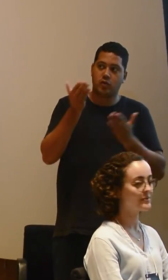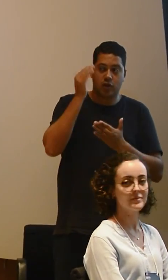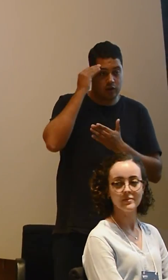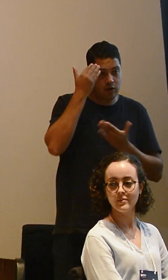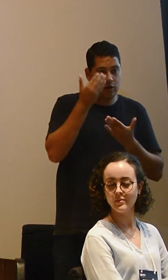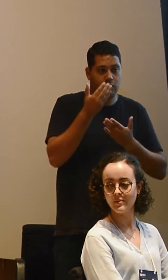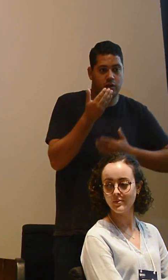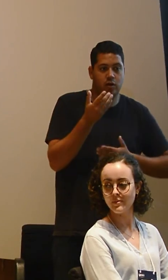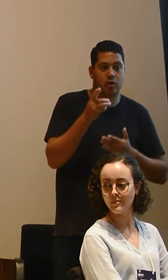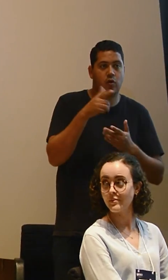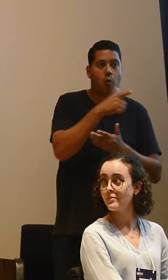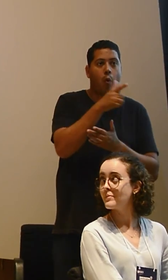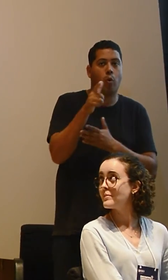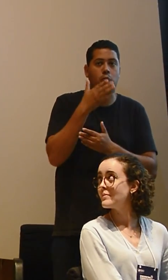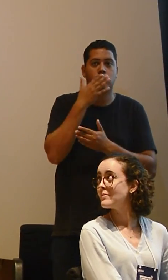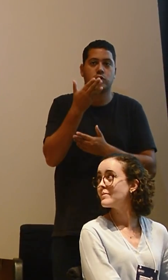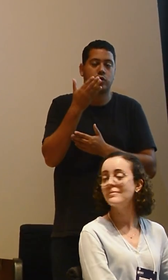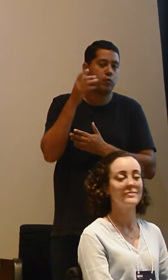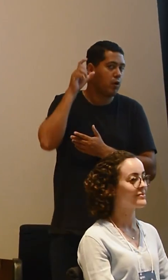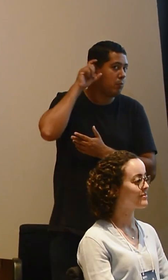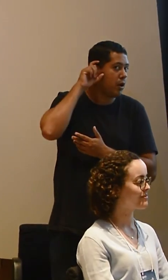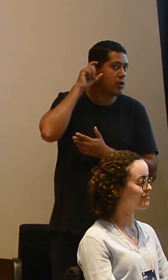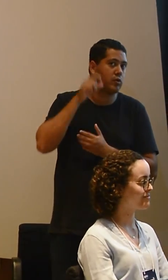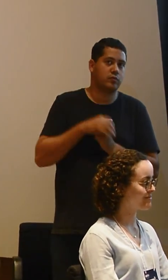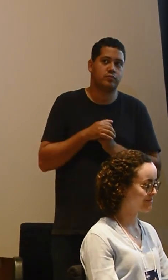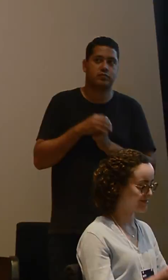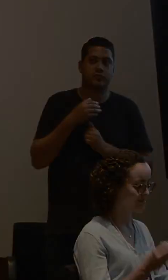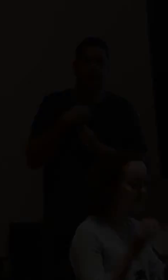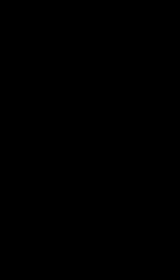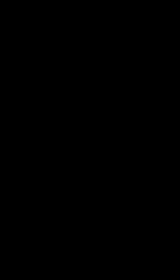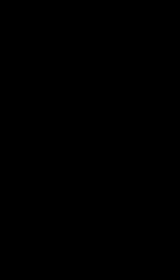desses outros tipos de aparelho auditivo. Espero que tenha sido proveitoso. Muito obrigado.